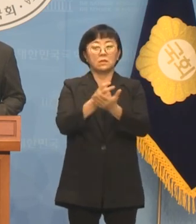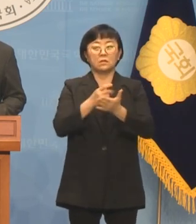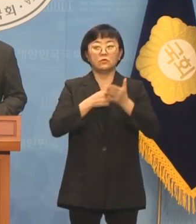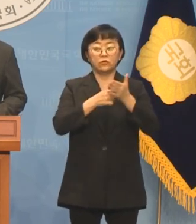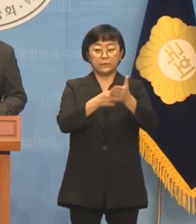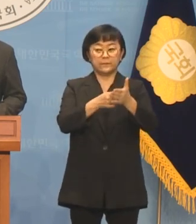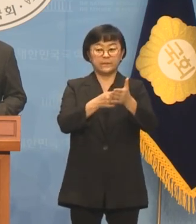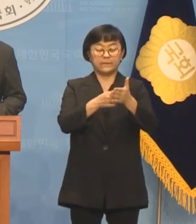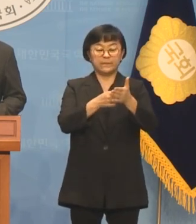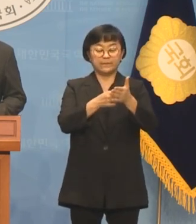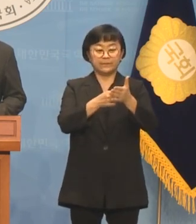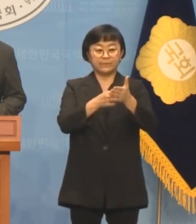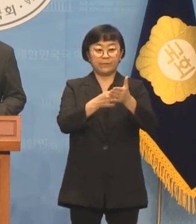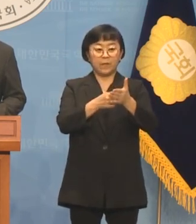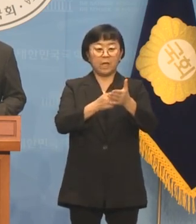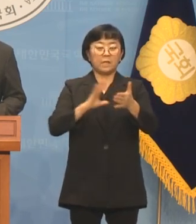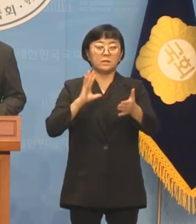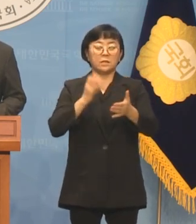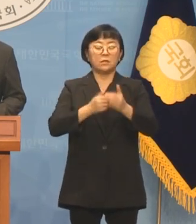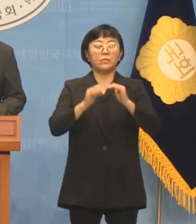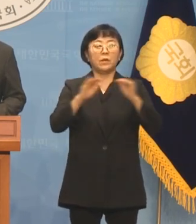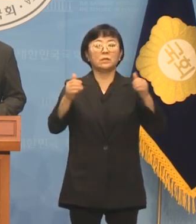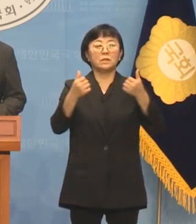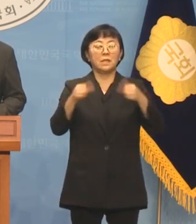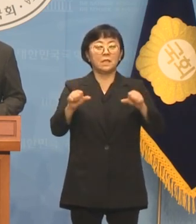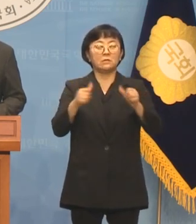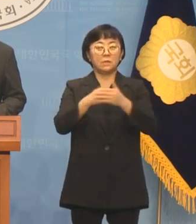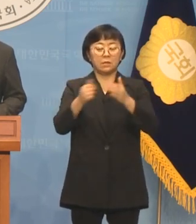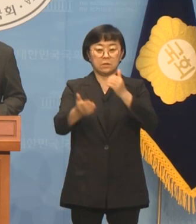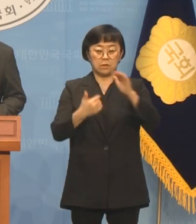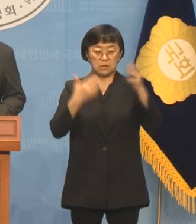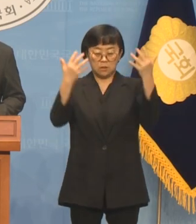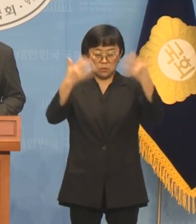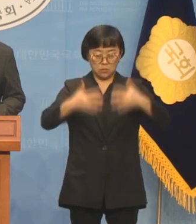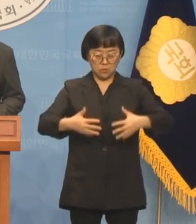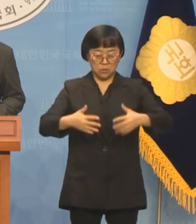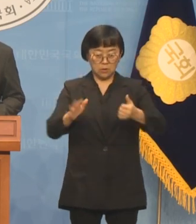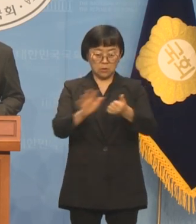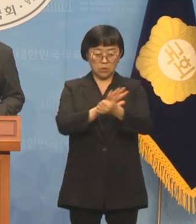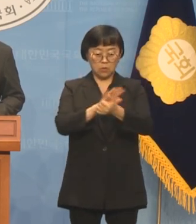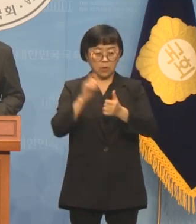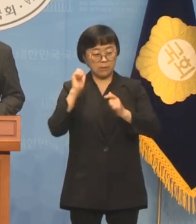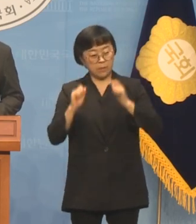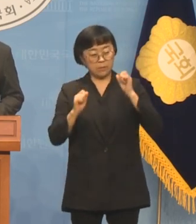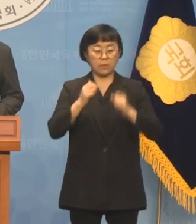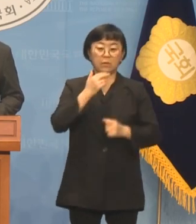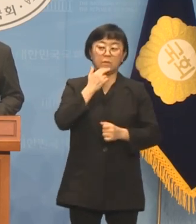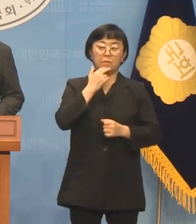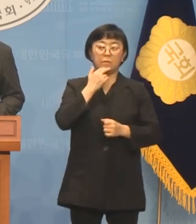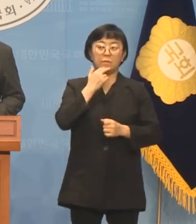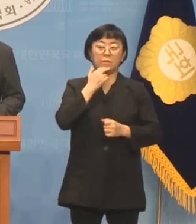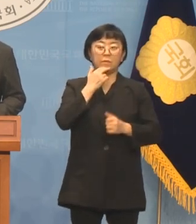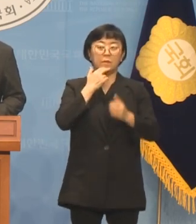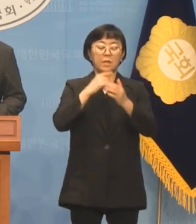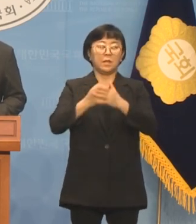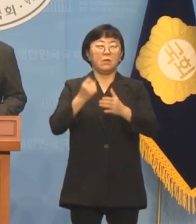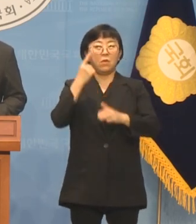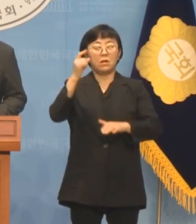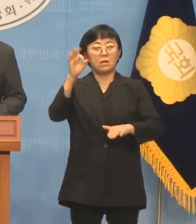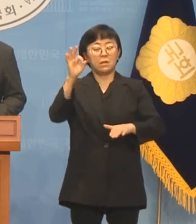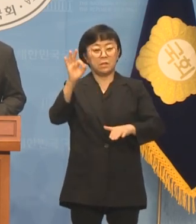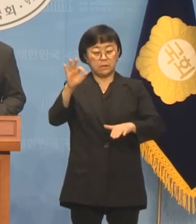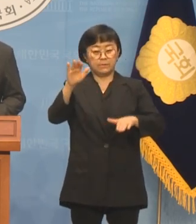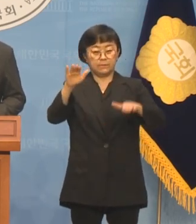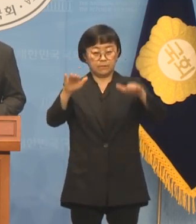추진하겠습니다. 우선 젠더 불평등 해소를 전제해야 돌봄 정책이 편향되지 않습니다. 성별 임금 격차로